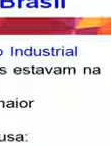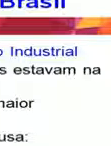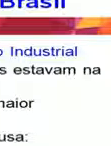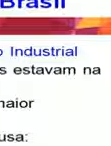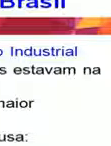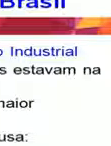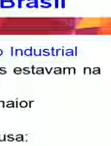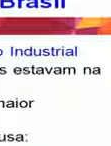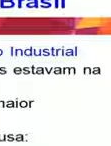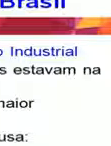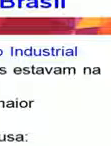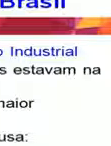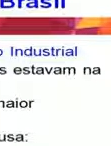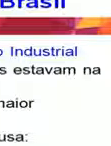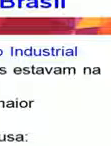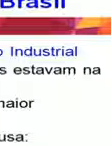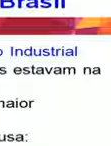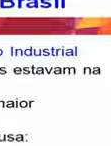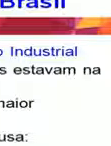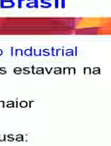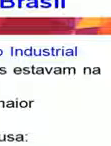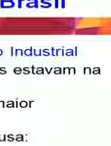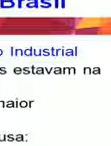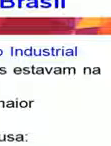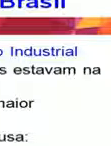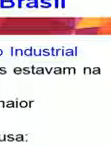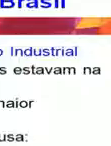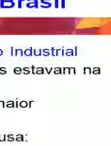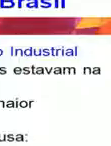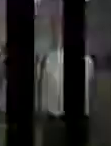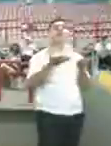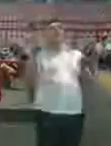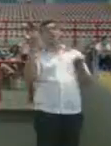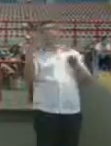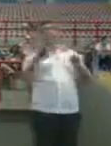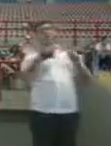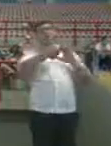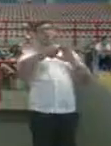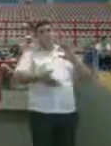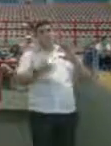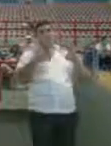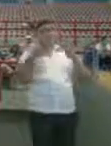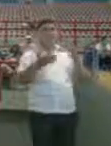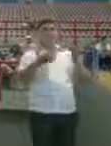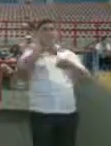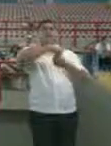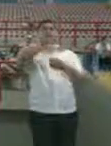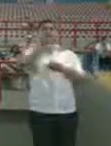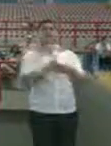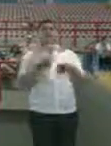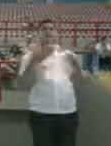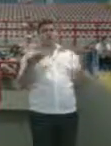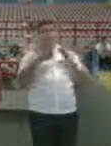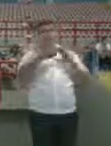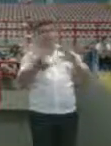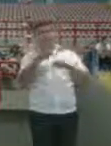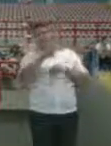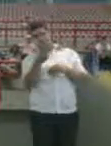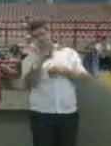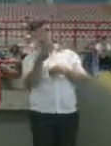poderiam ser lucrativas. E a interiorização da atividade industrial, que é outra característica. O Brasil hoje ele vive 2